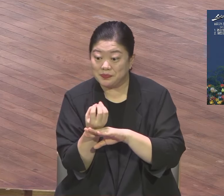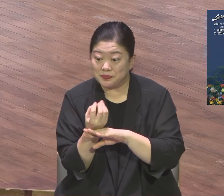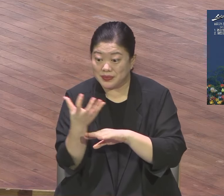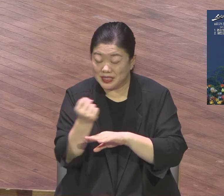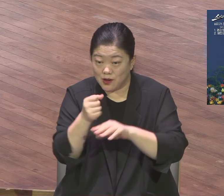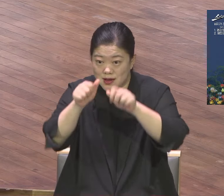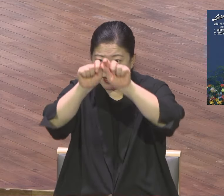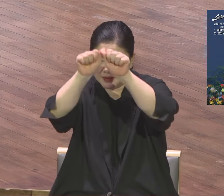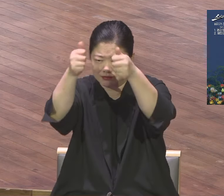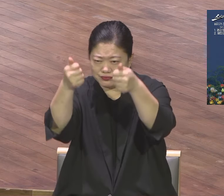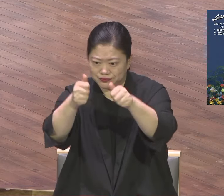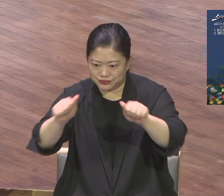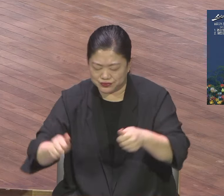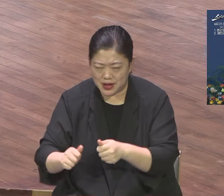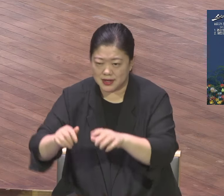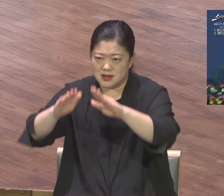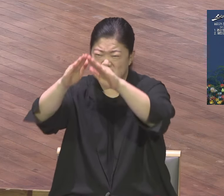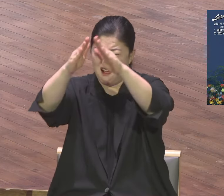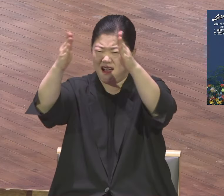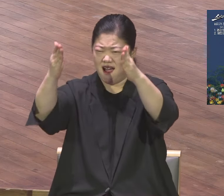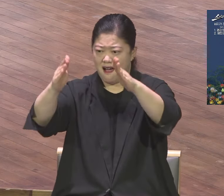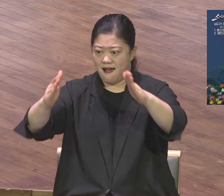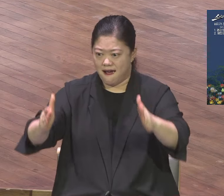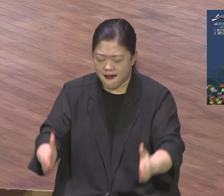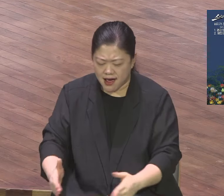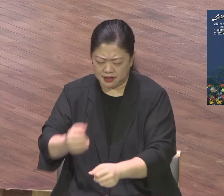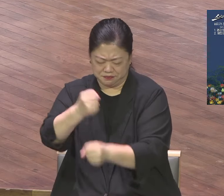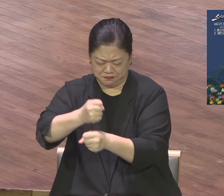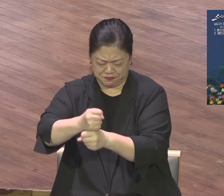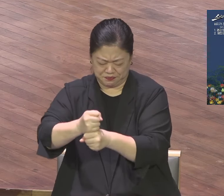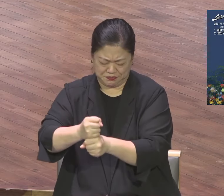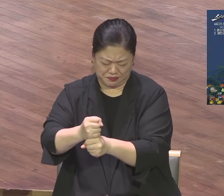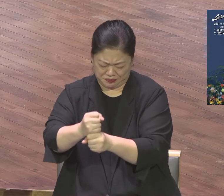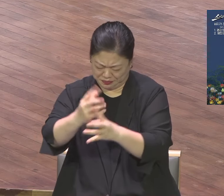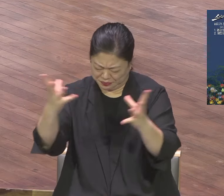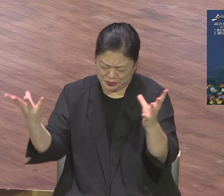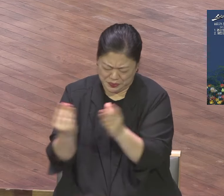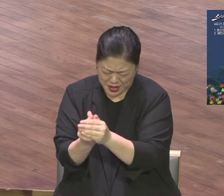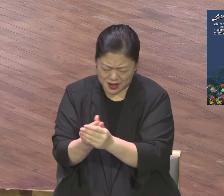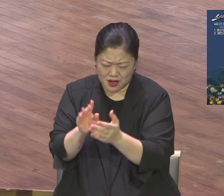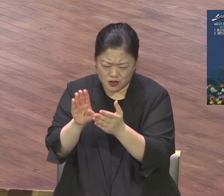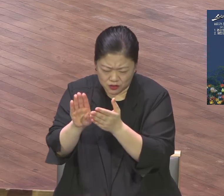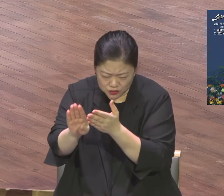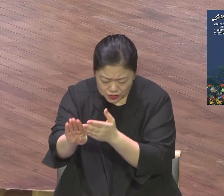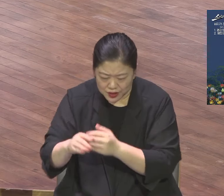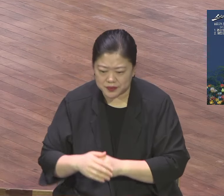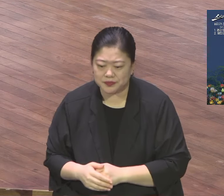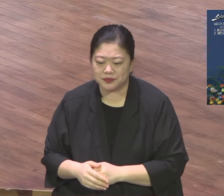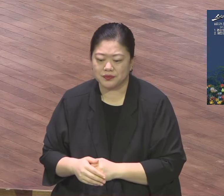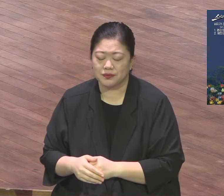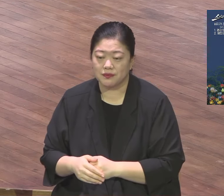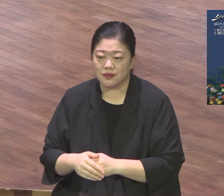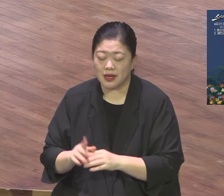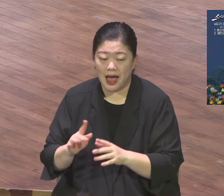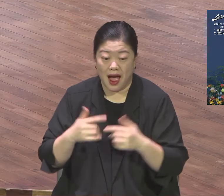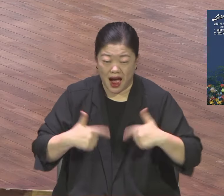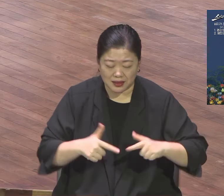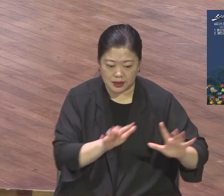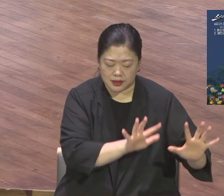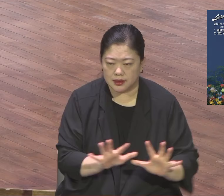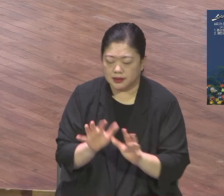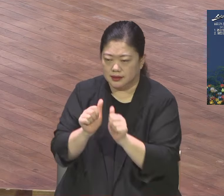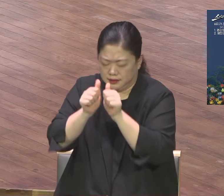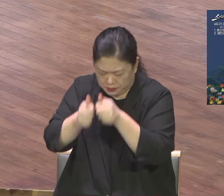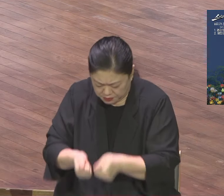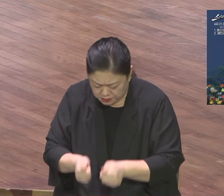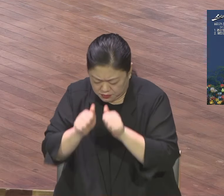자들의 작품입니다. 작품입니다. 언제나 왕에게 아뢰가지고 왕을 높이는 척하면서 요것들 죽이려고 딱